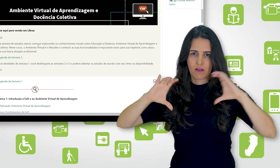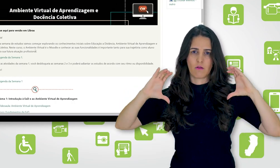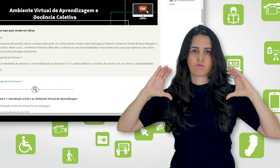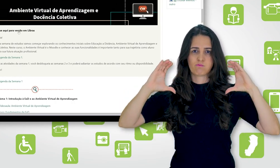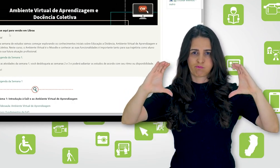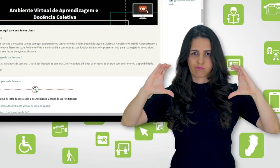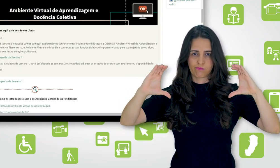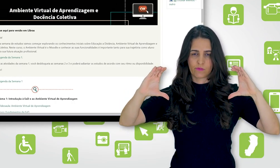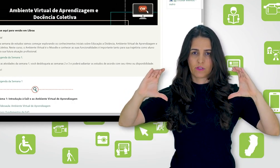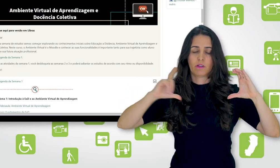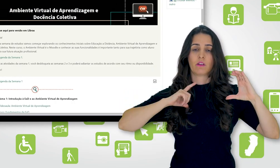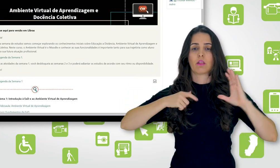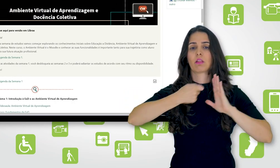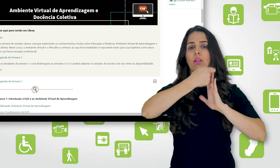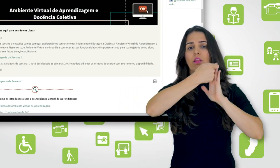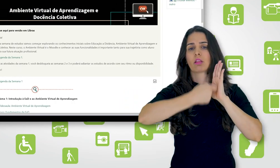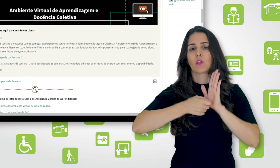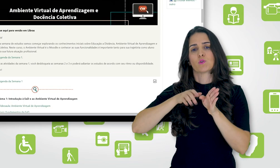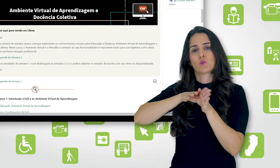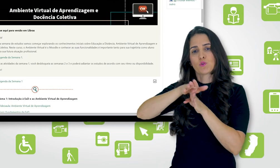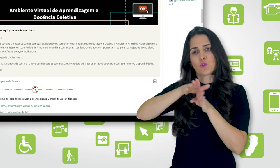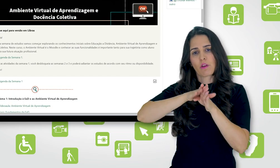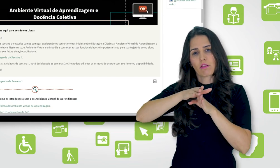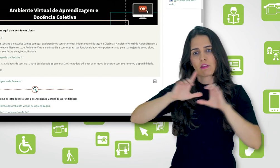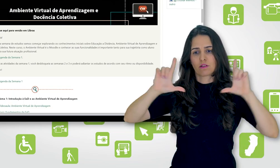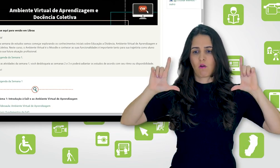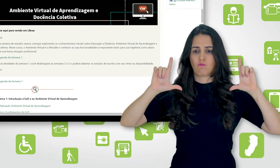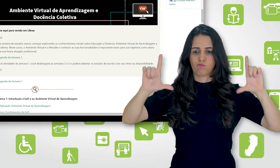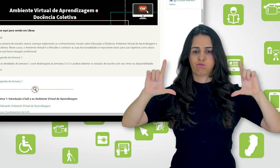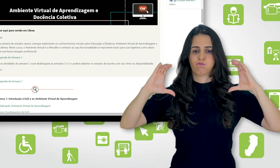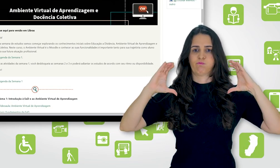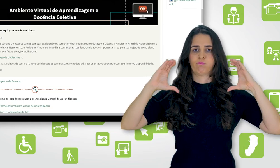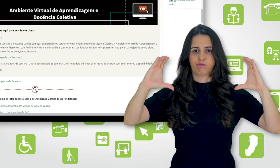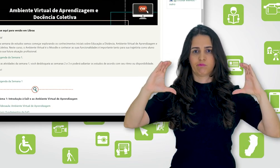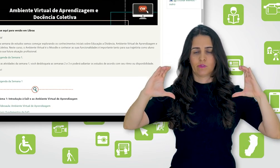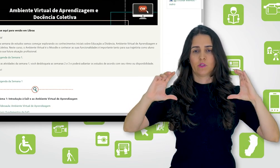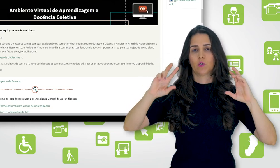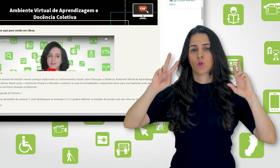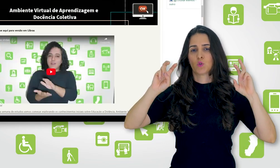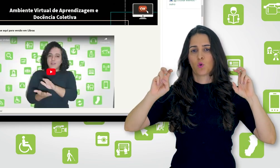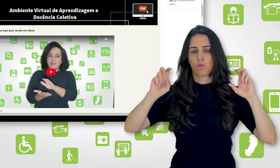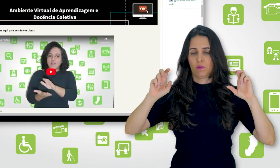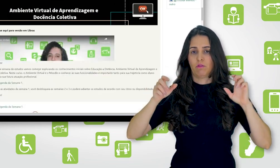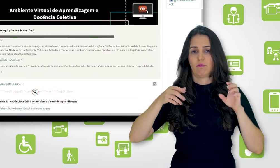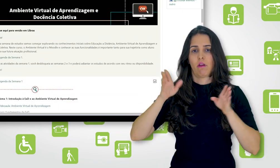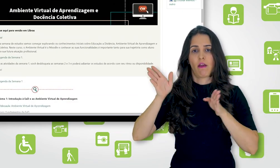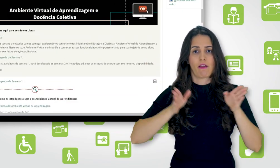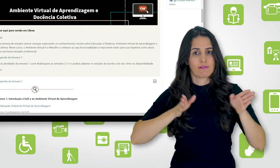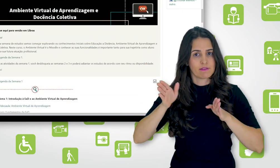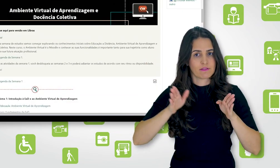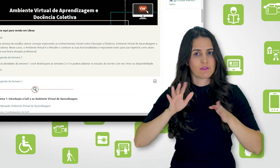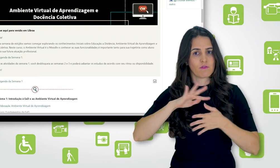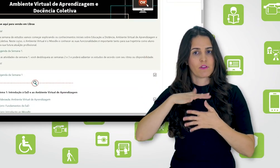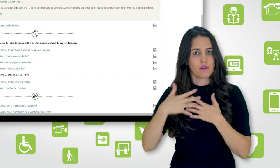por exemplo é o texto de orientações sobre este tópico acessível em Libras